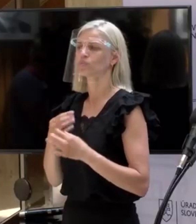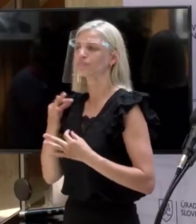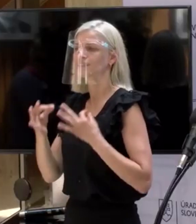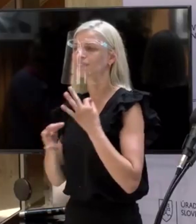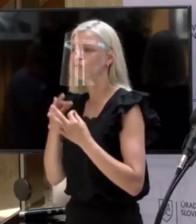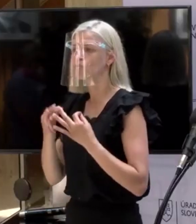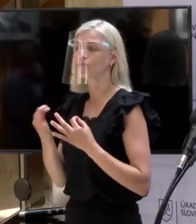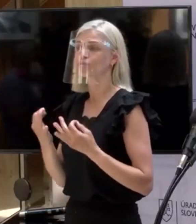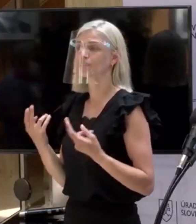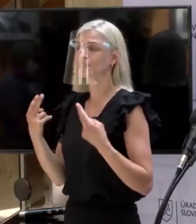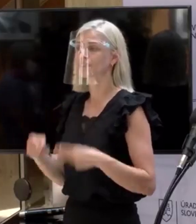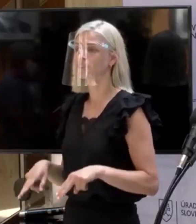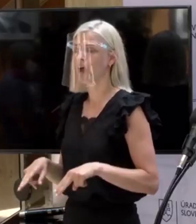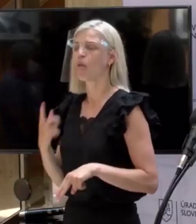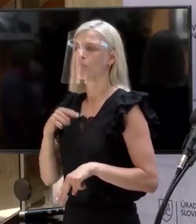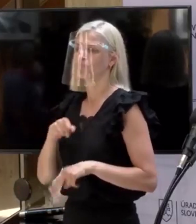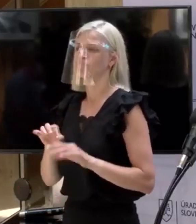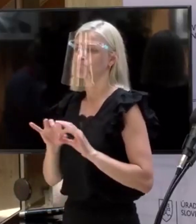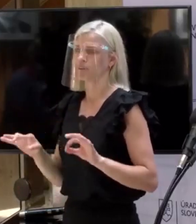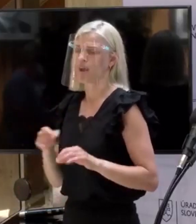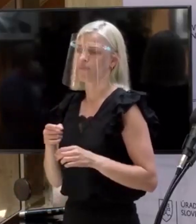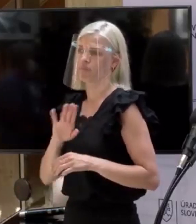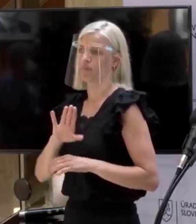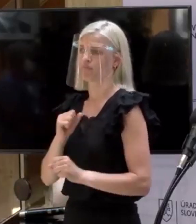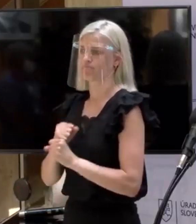tomto incidente, a si myslím, že je to správne, že sa to stalo.